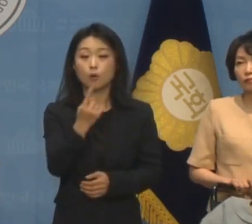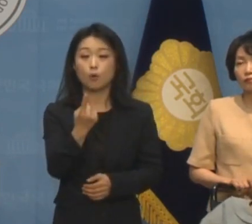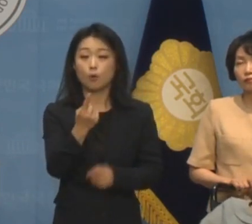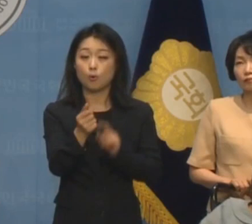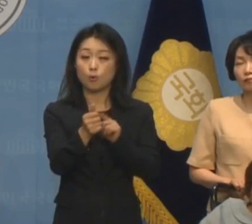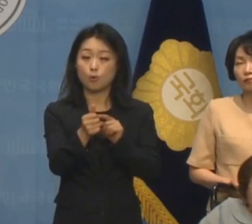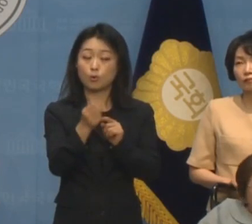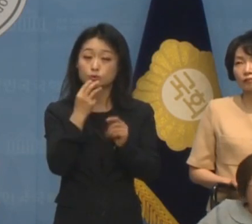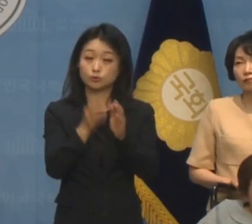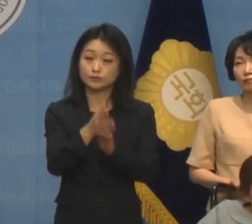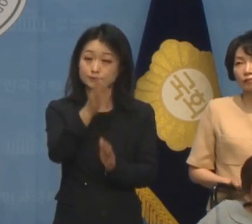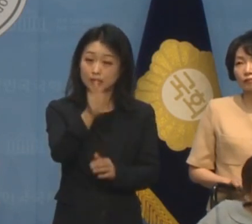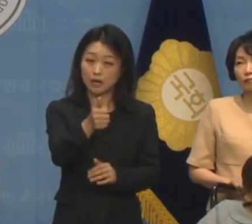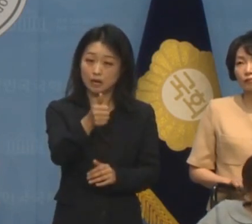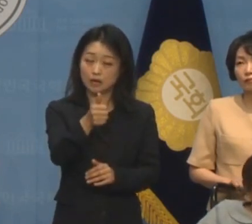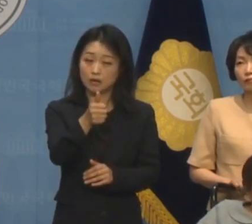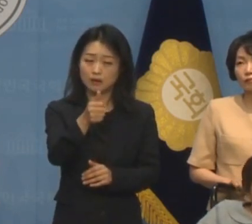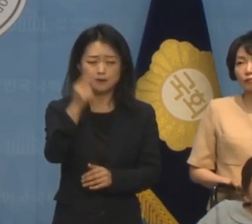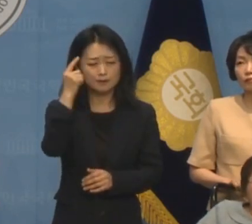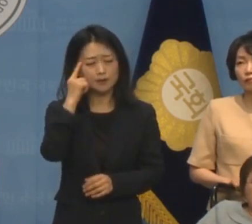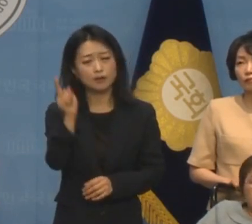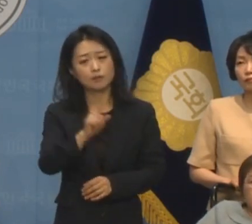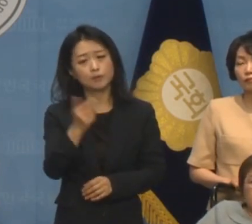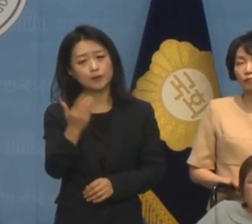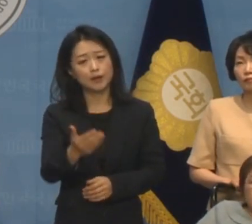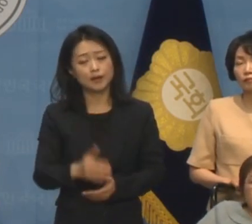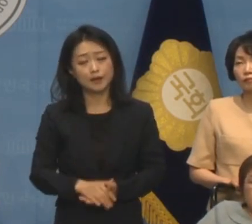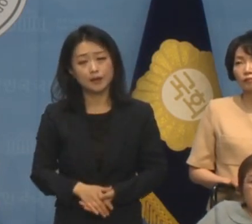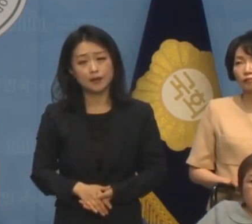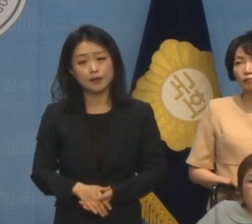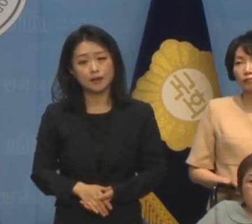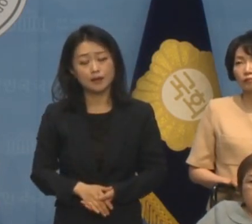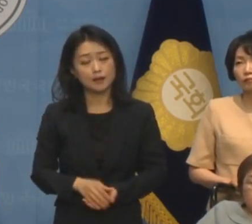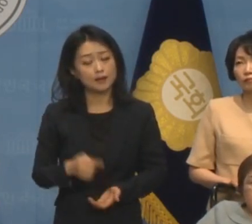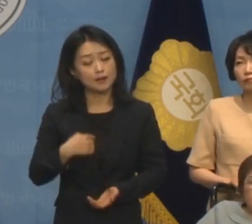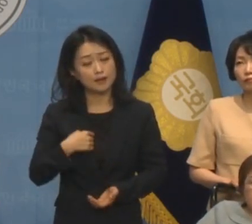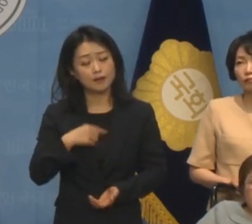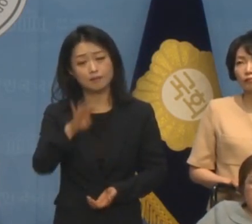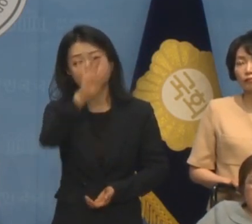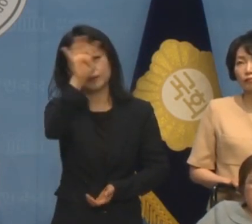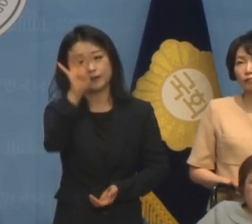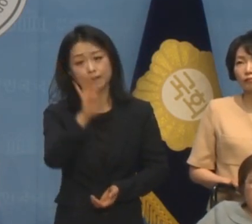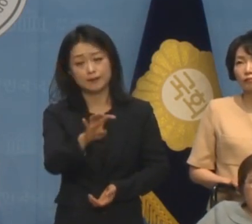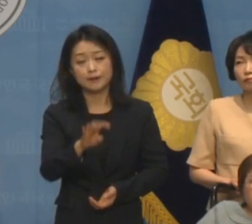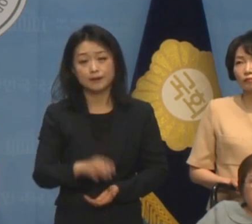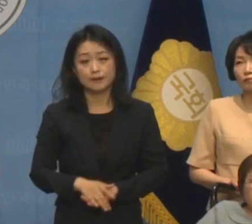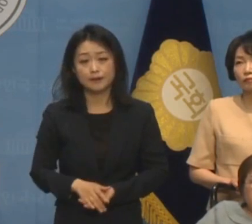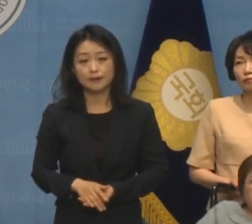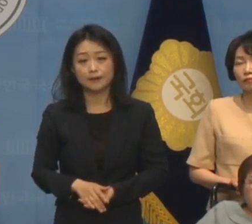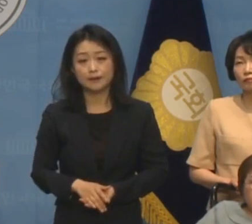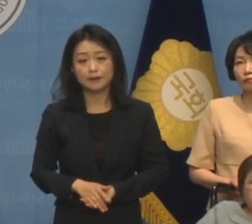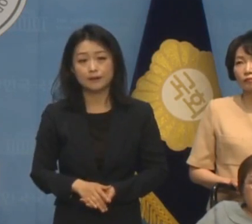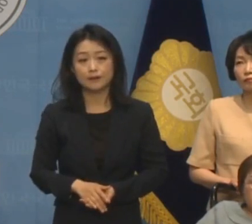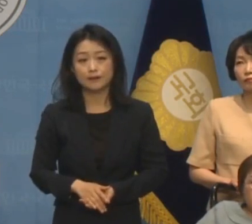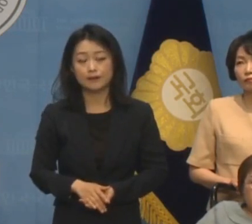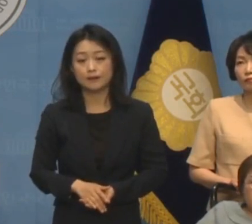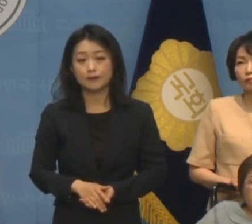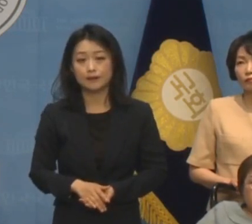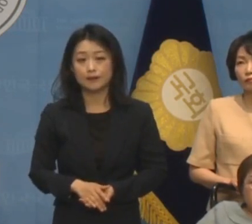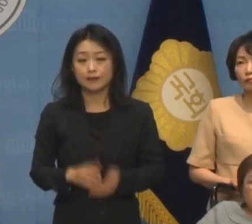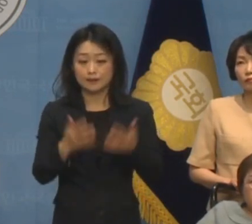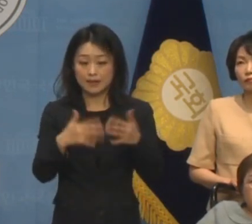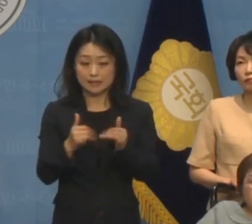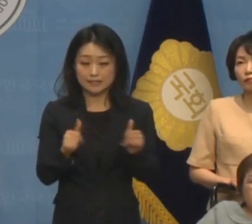과연 무슨 생각을 하고 있는지 저는 묻고 싶습니다. 이번에